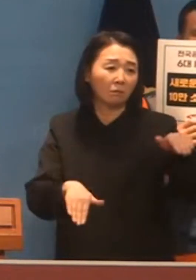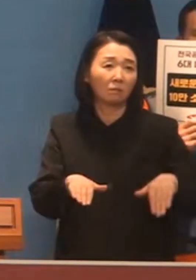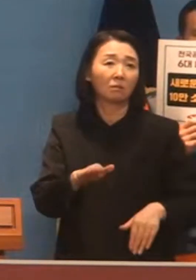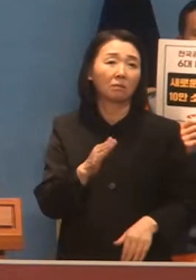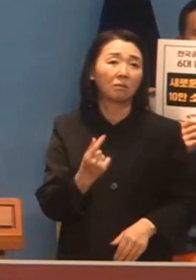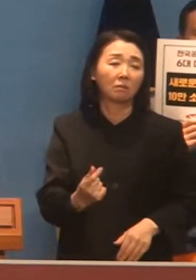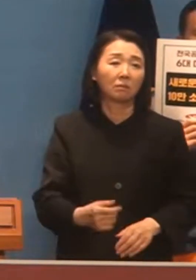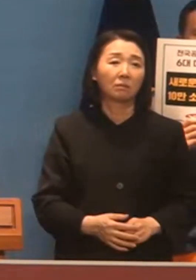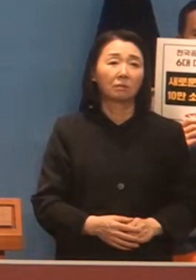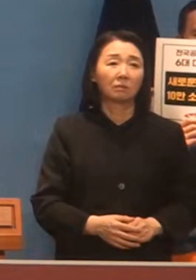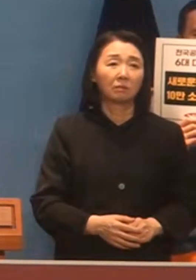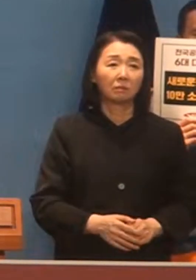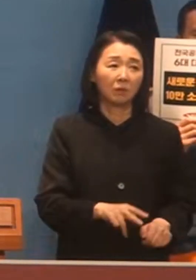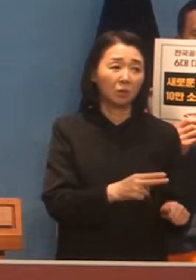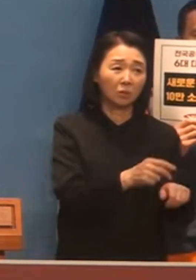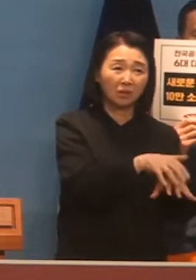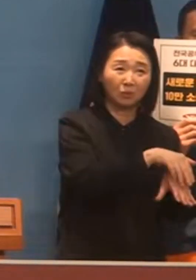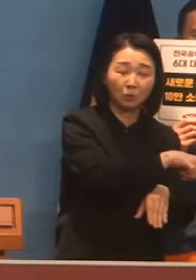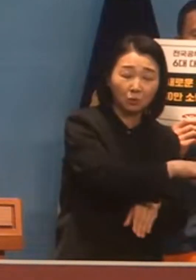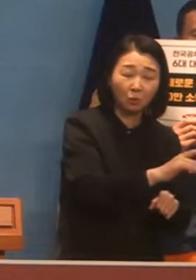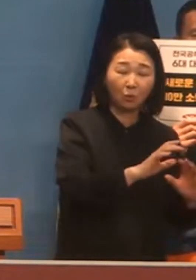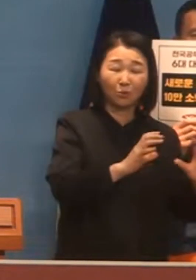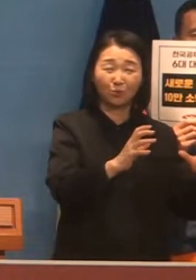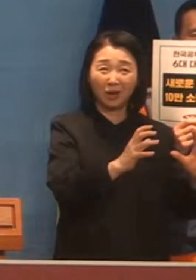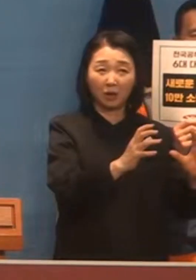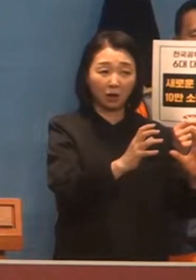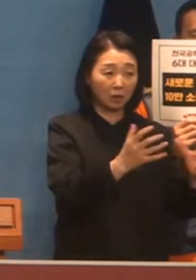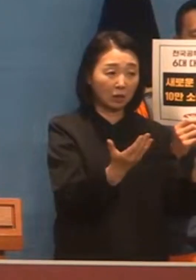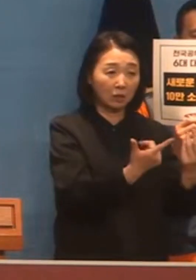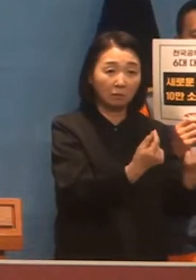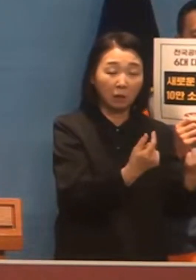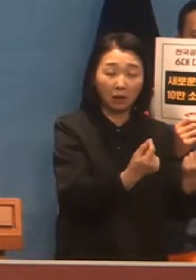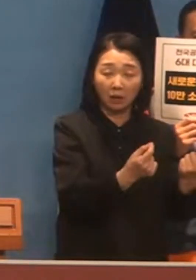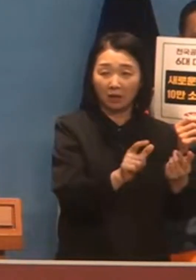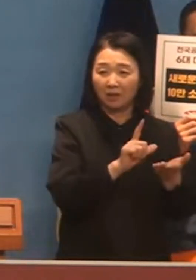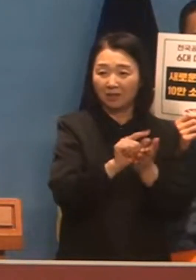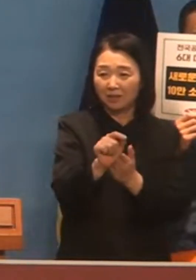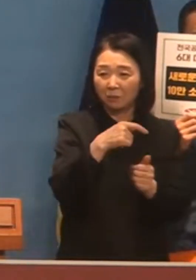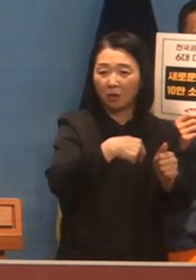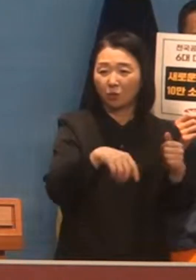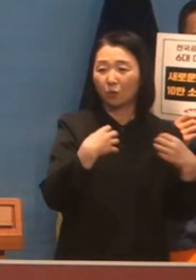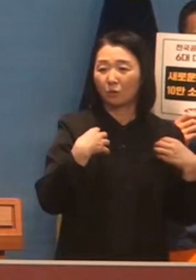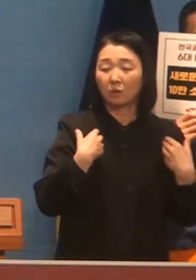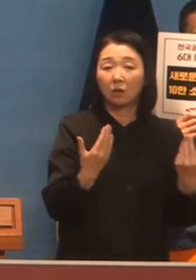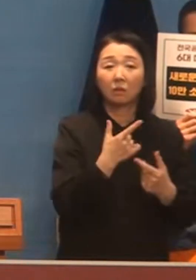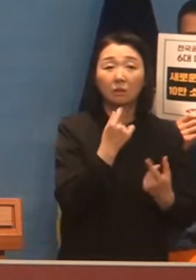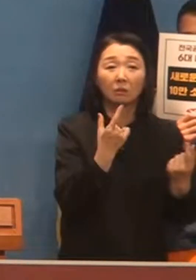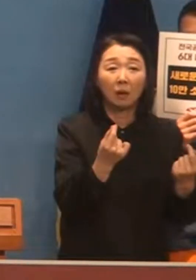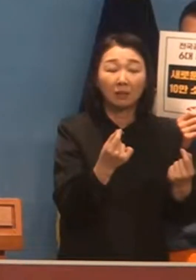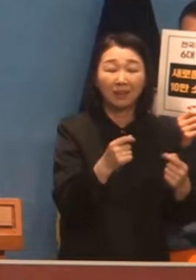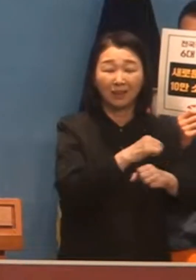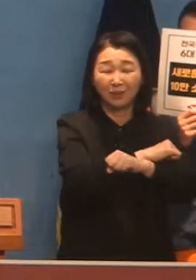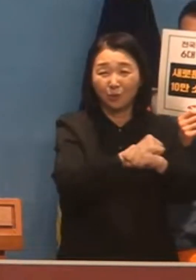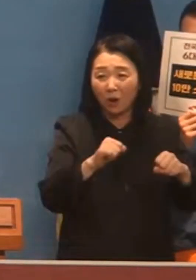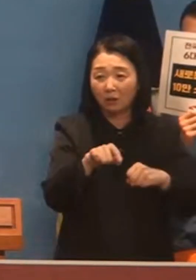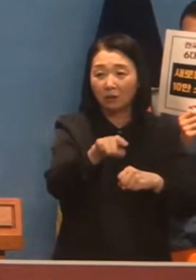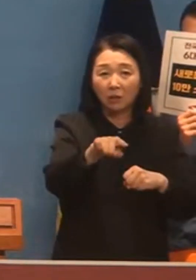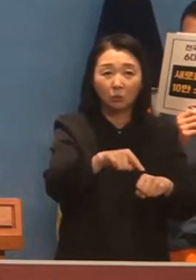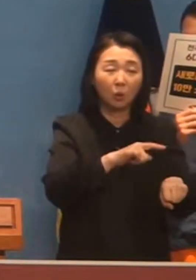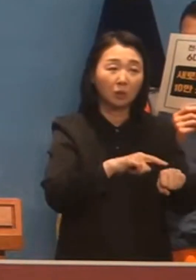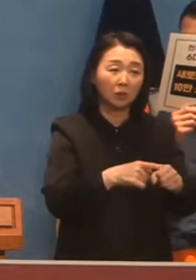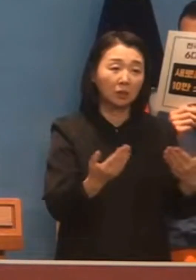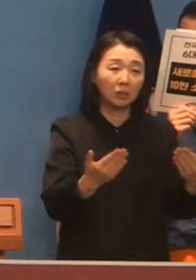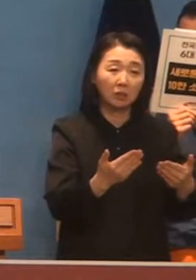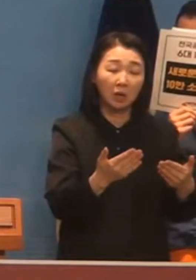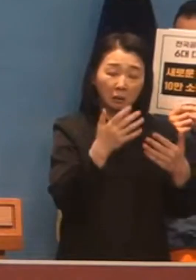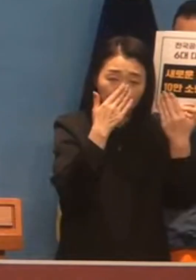있습니다. 교사노조는 국가직이면서 실제 지방교육청에 근무한다는 이유로 광역 단위로 근로시간